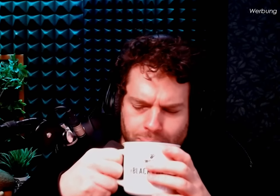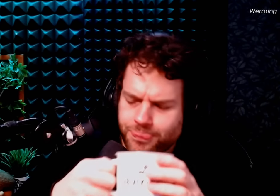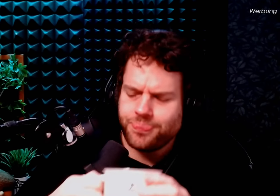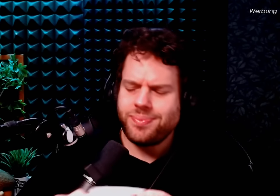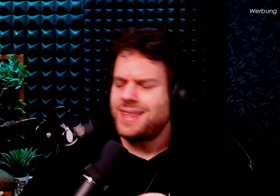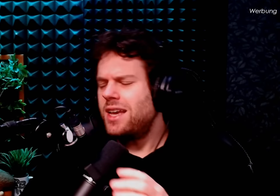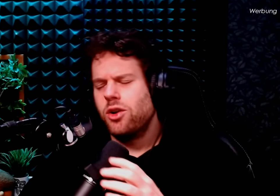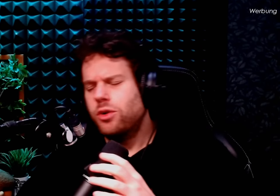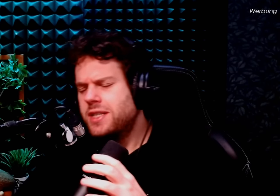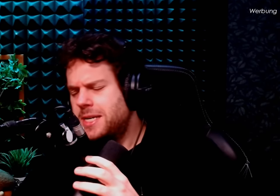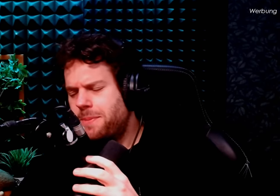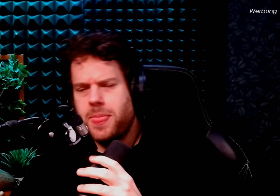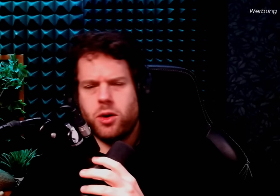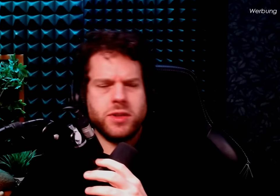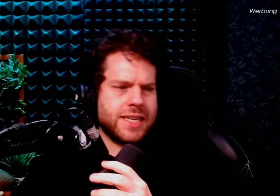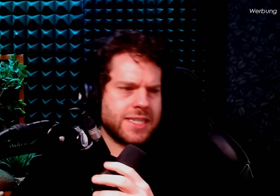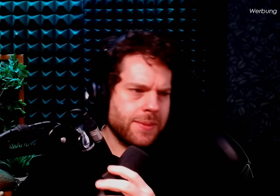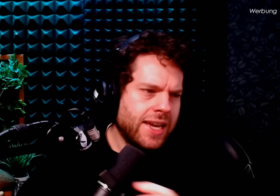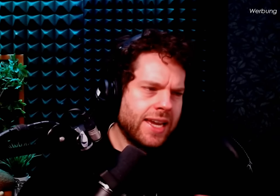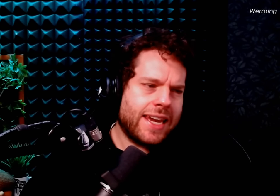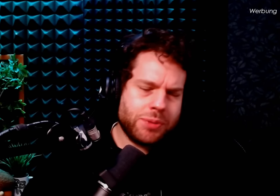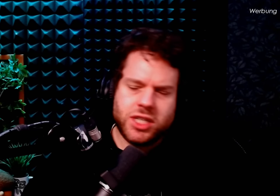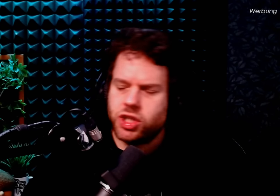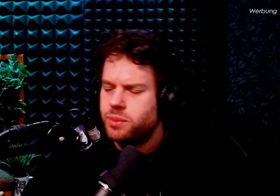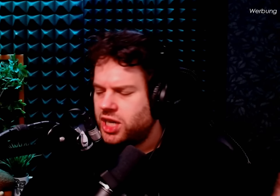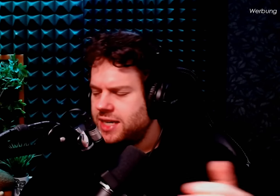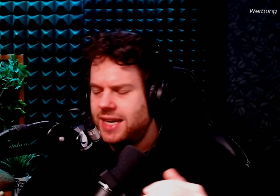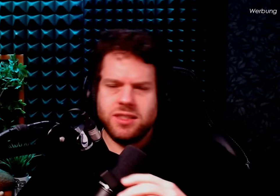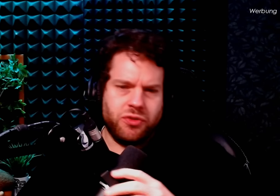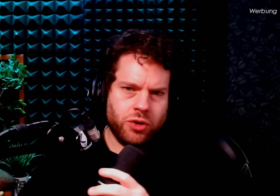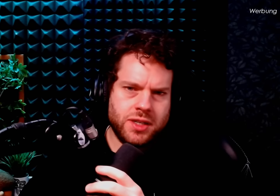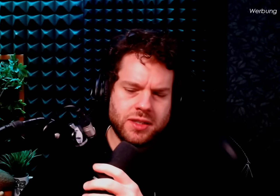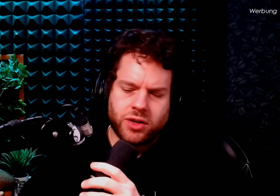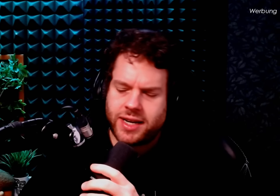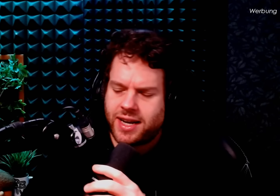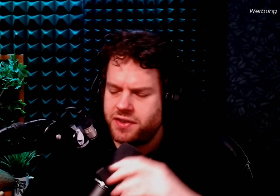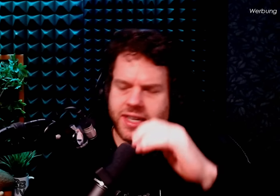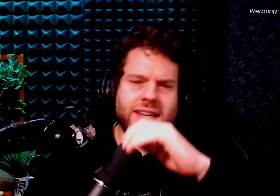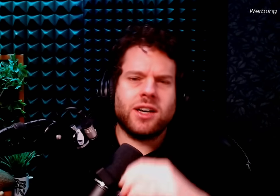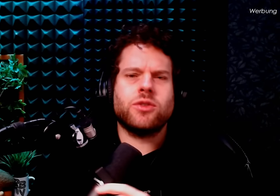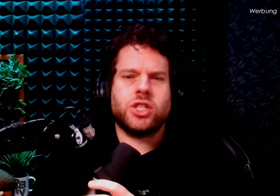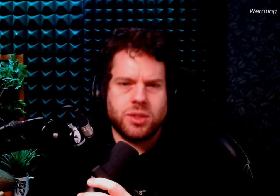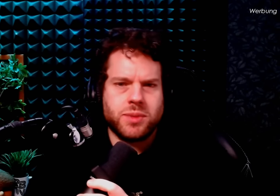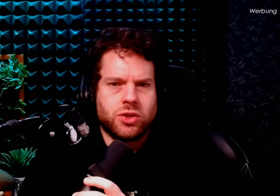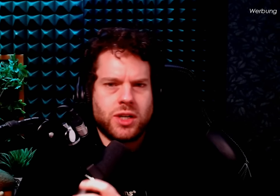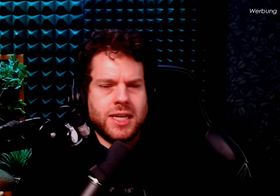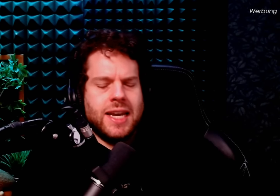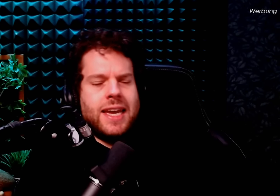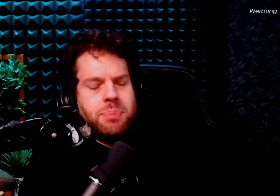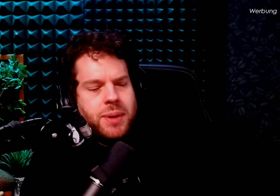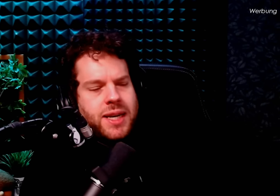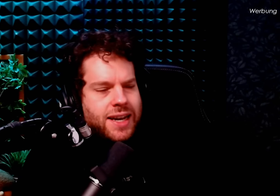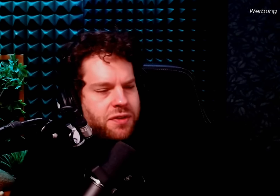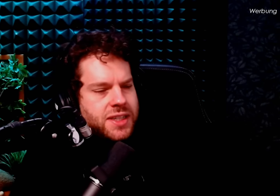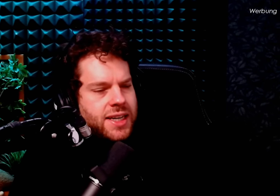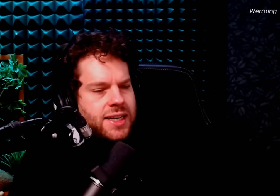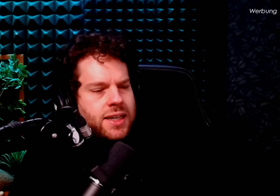Hm. Großartig. Großartig. Ich habe es hier schon im Chat gelesen, Florentin ist doch kein Kaffeetrinker und das stimmt natürlich. Ich bin kein Kaffeetrinker